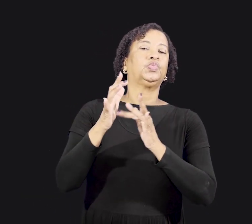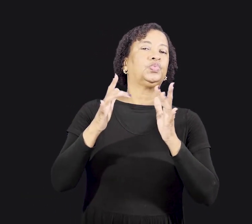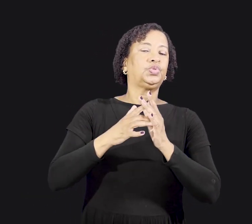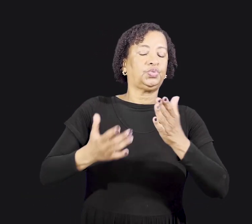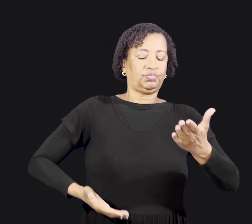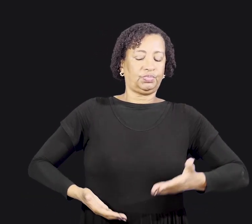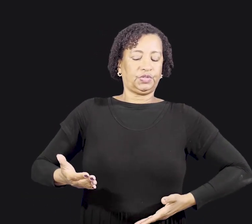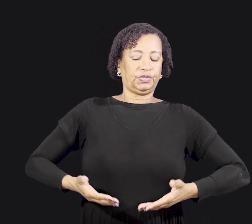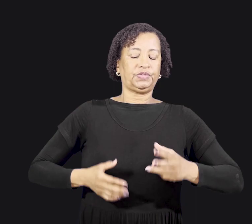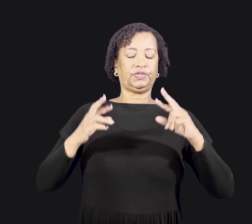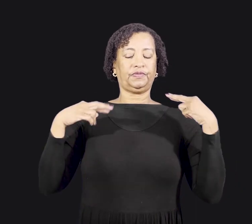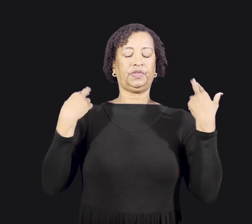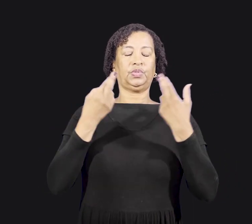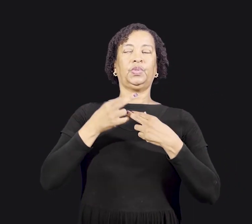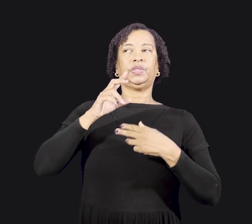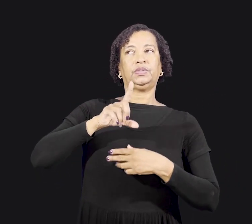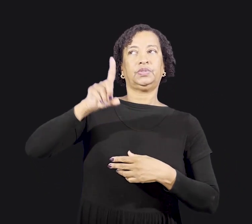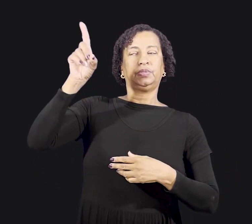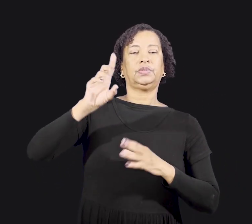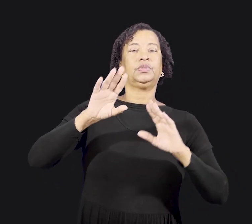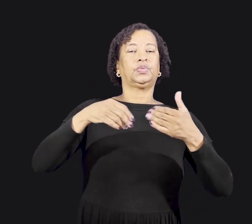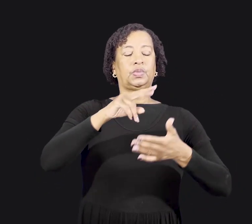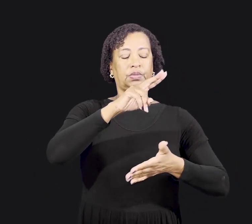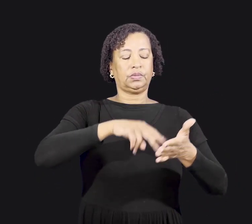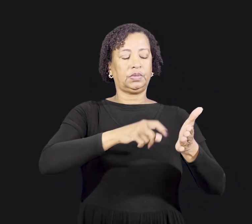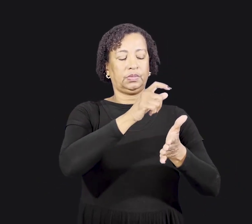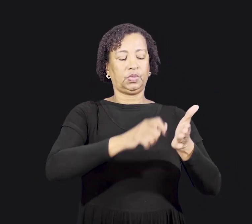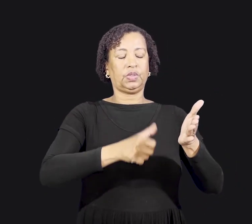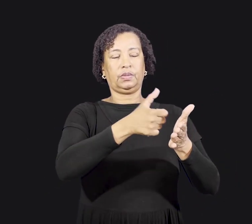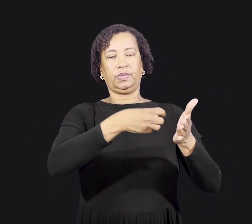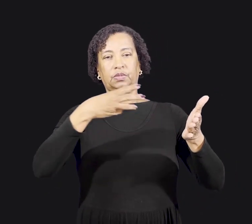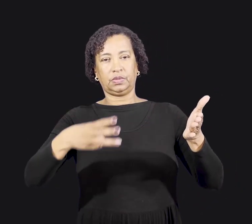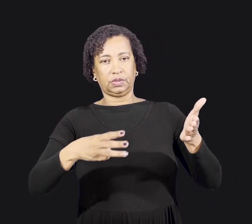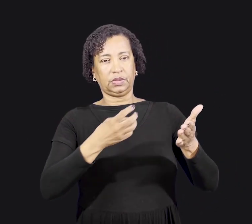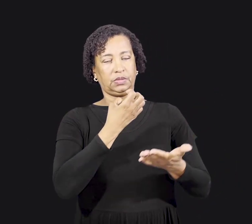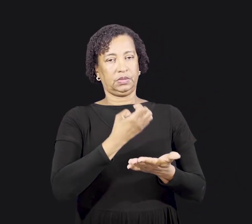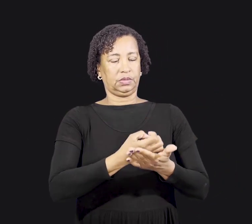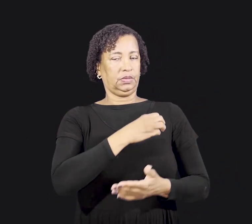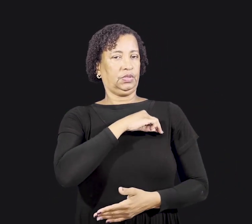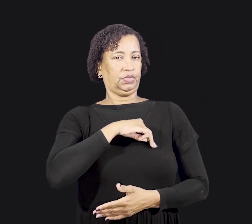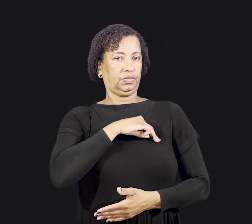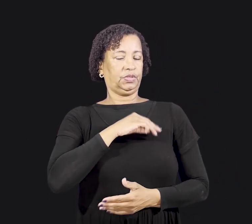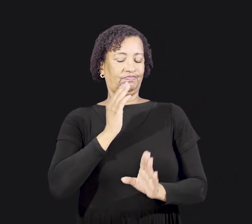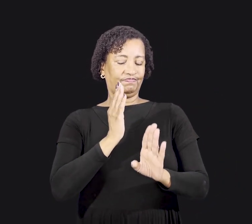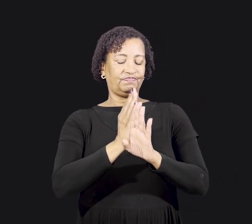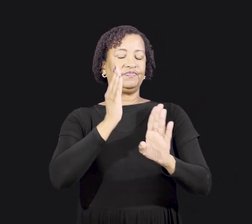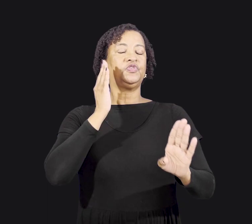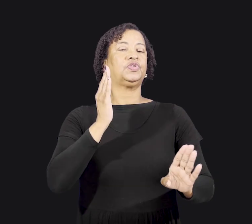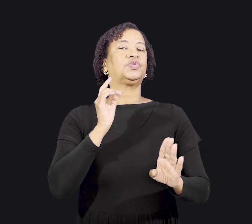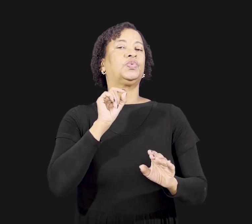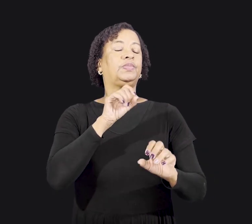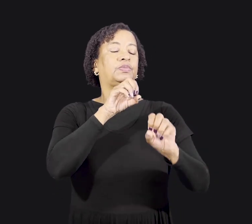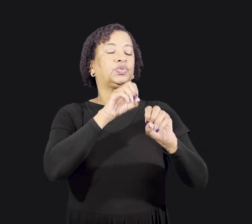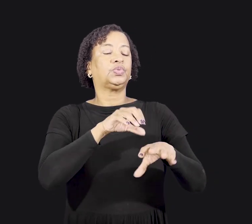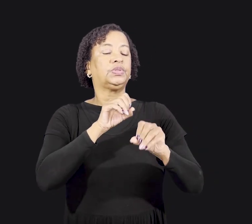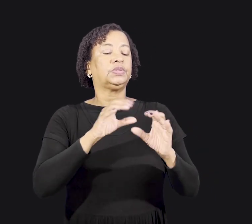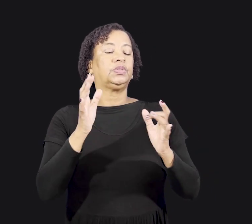reino de Deus. Quando lemos o capítulo 13 do Evangelho de Mateus, descobrimos um aspecto muito importante do ensino de Jesus